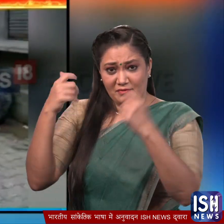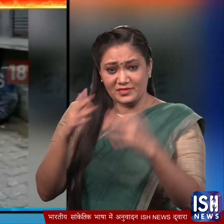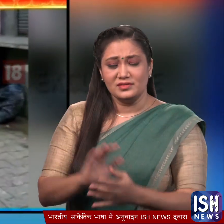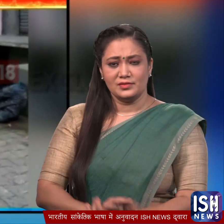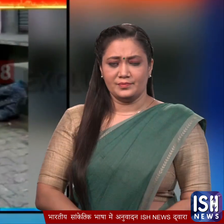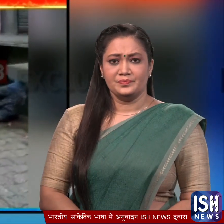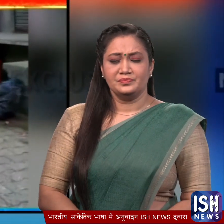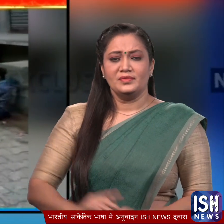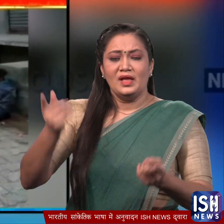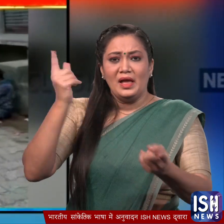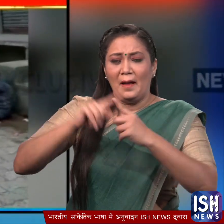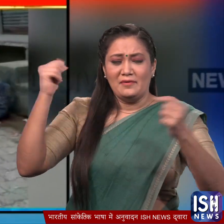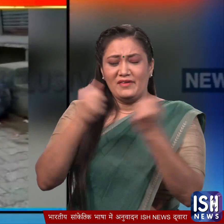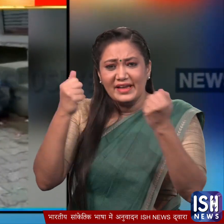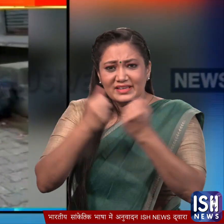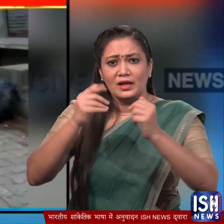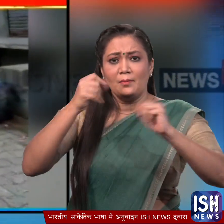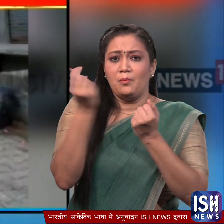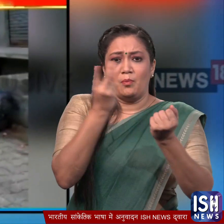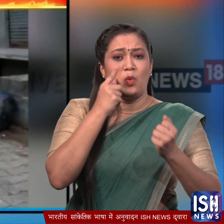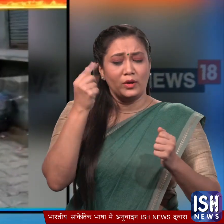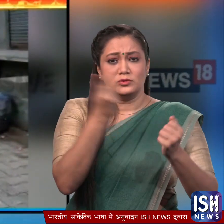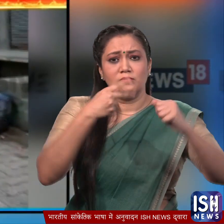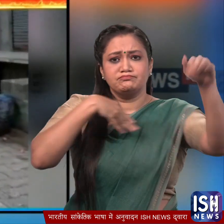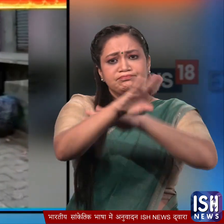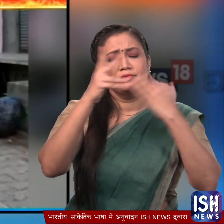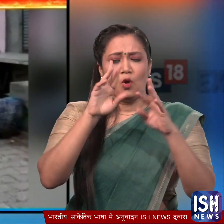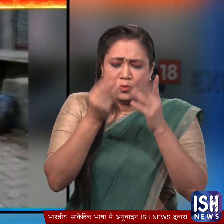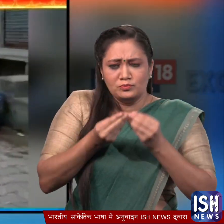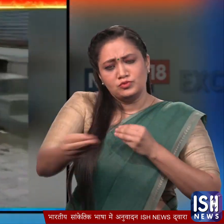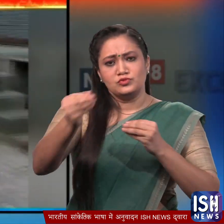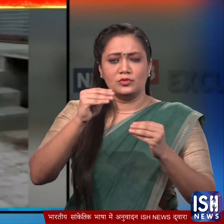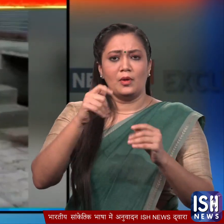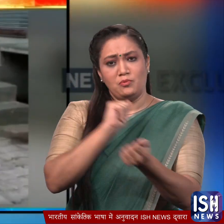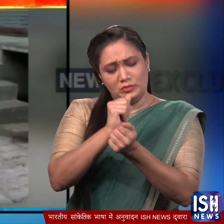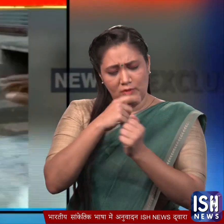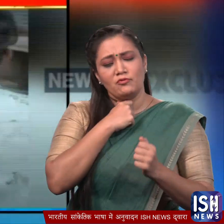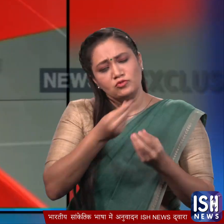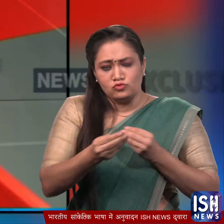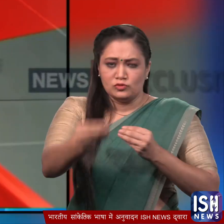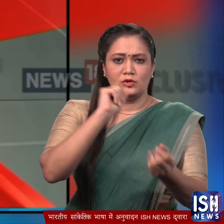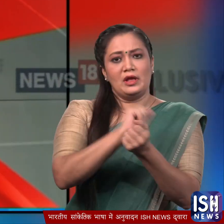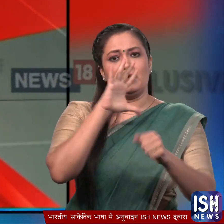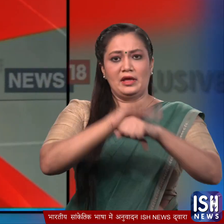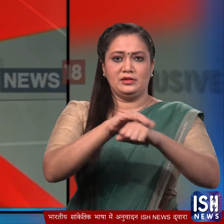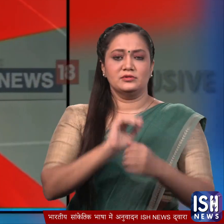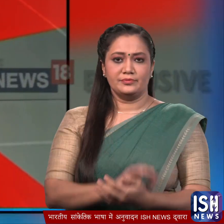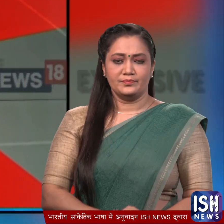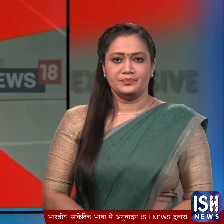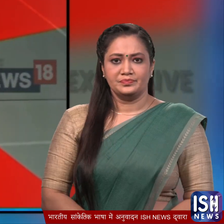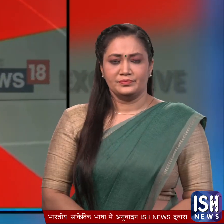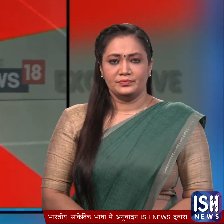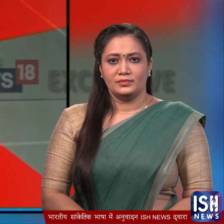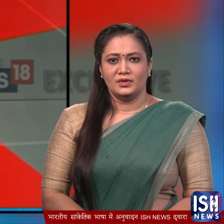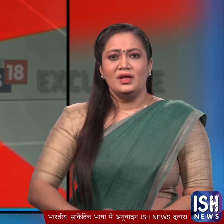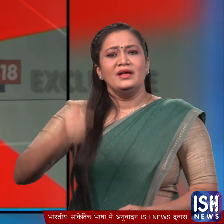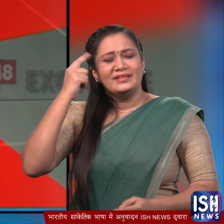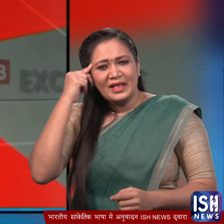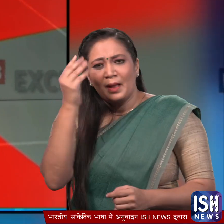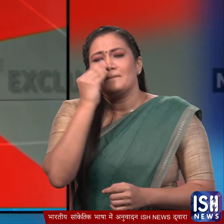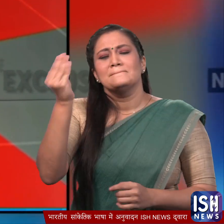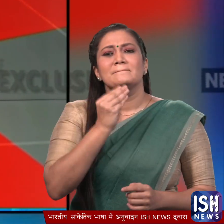कर दी। बताया गया कि किसी पुराने विवाद की वजह से उन लोगों के बीच काफी देर तक बहस भी हुई, लेकिन फिर अचानक दोनों